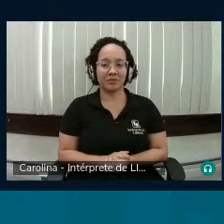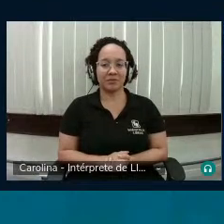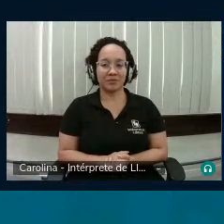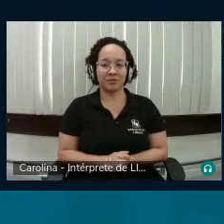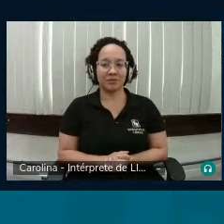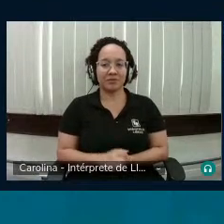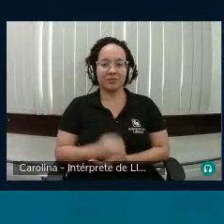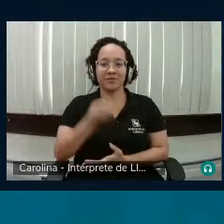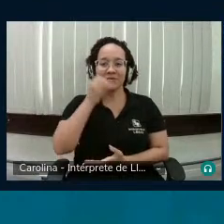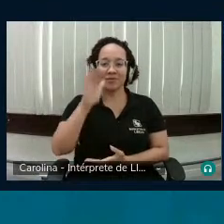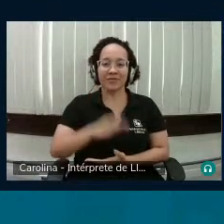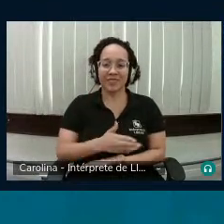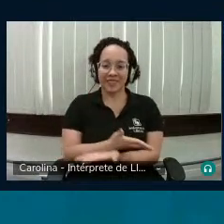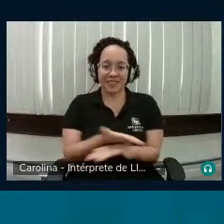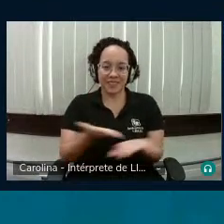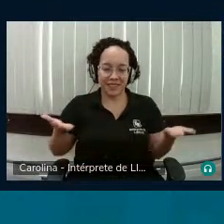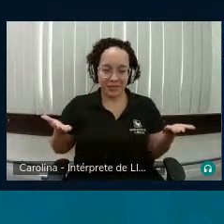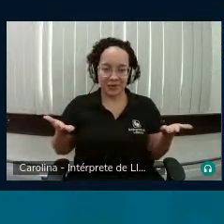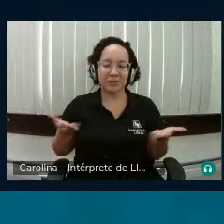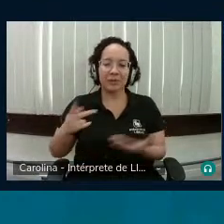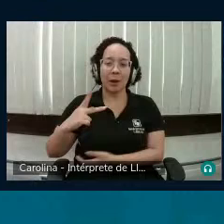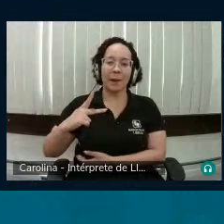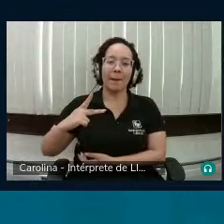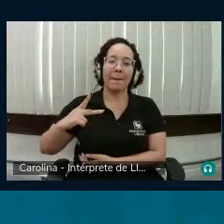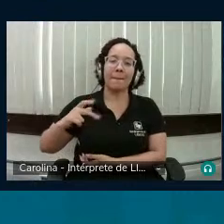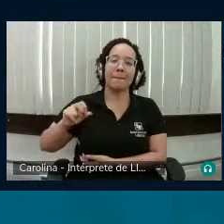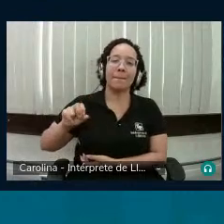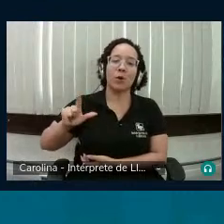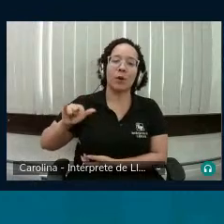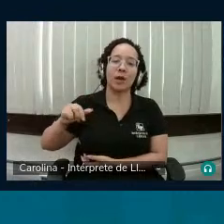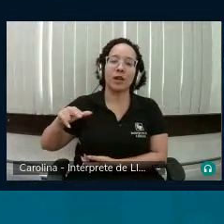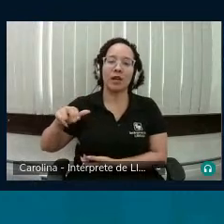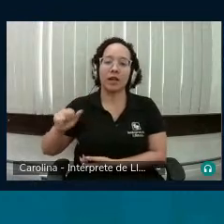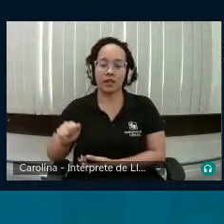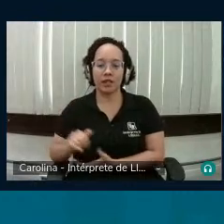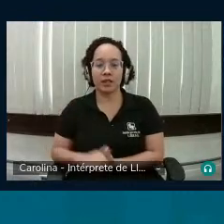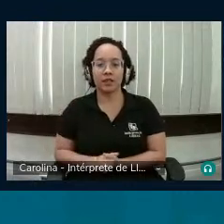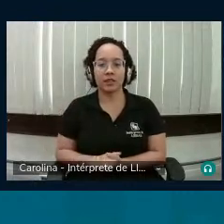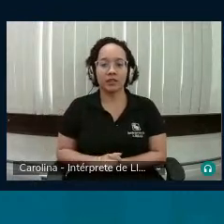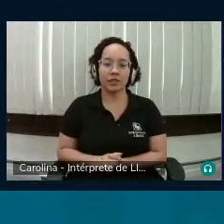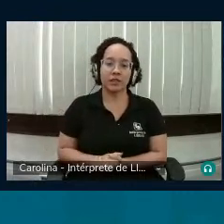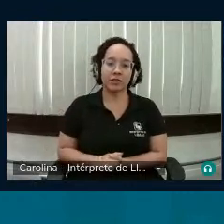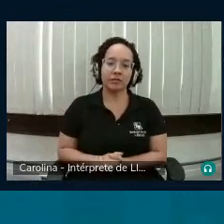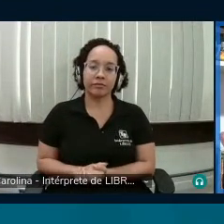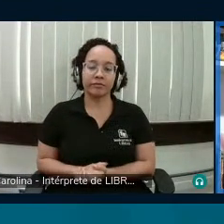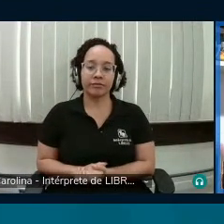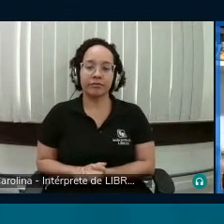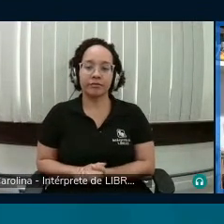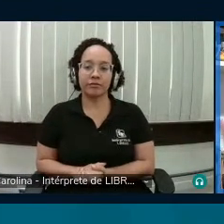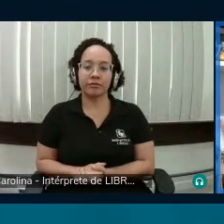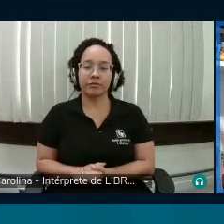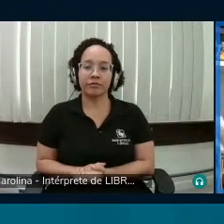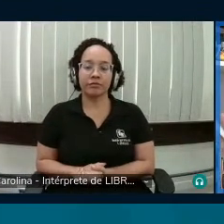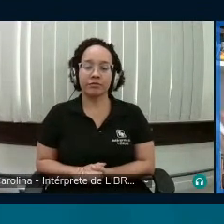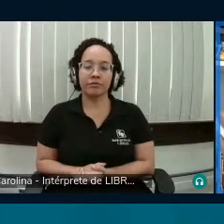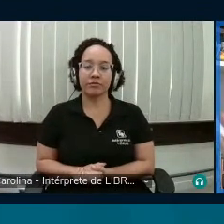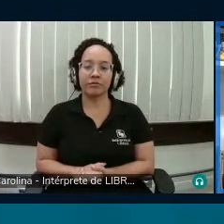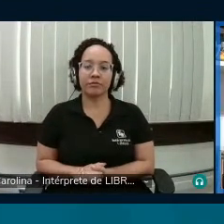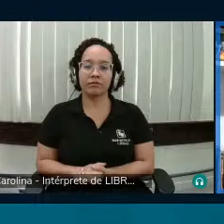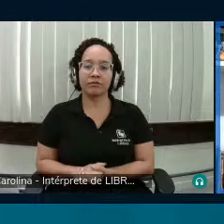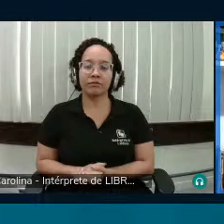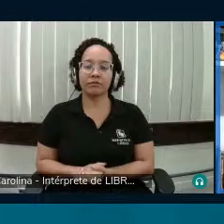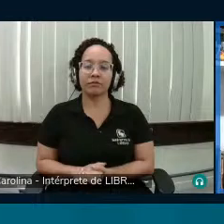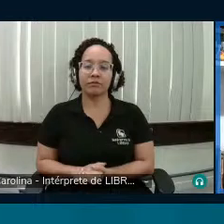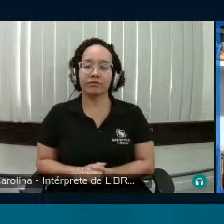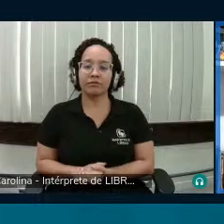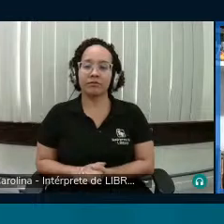Boa tarde, Poliana. Me dá um eco, enquanto alguns de vocês falavam, eu